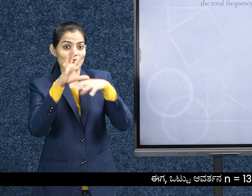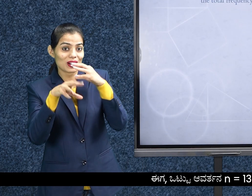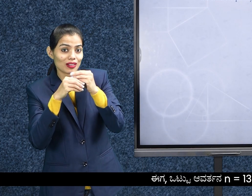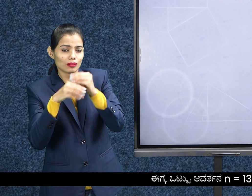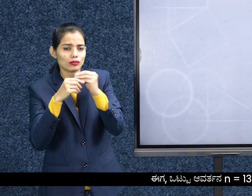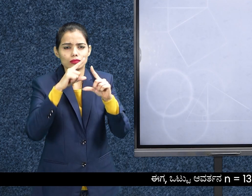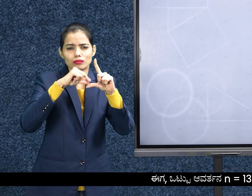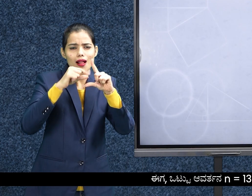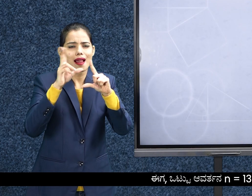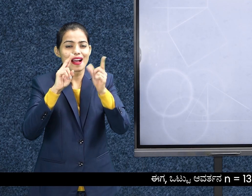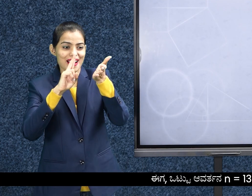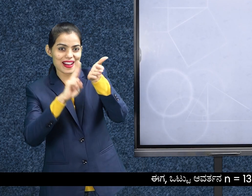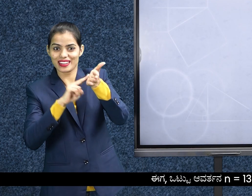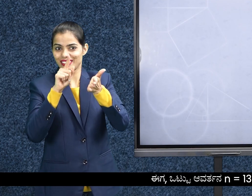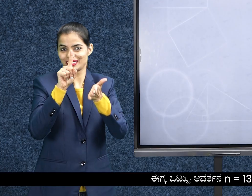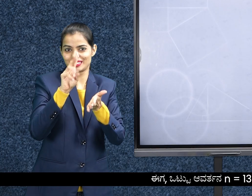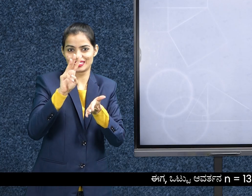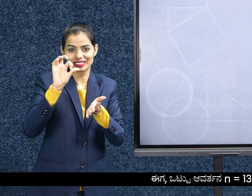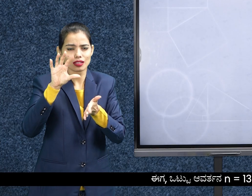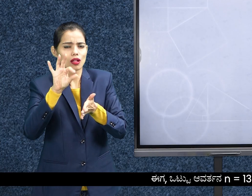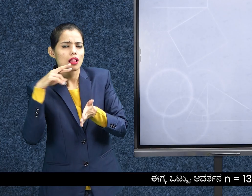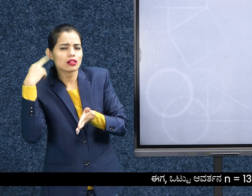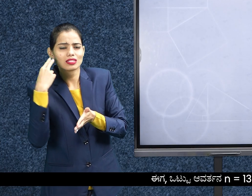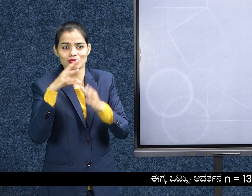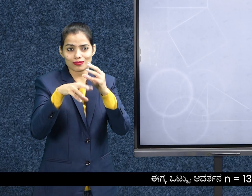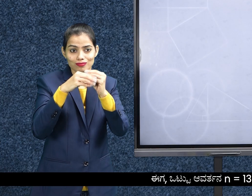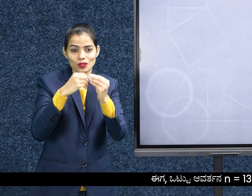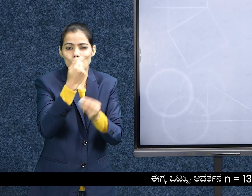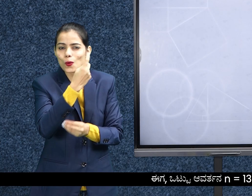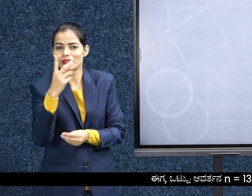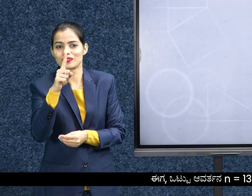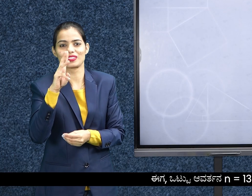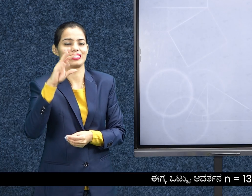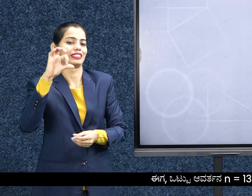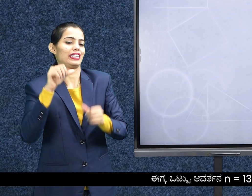ಈಗ ಒಟ್ಟು ಆವರ್ತನ n 139 ಇದು ಬೆಸ ಸಂಖ್ಯೆ.